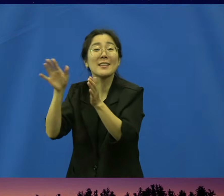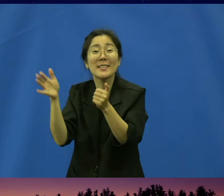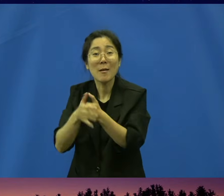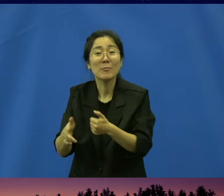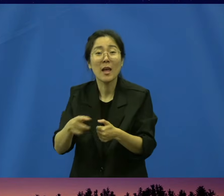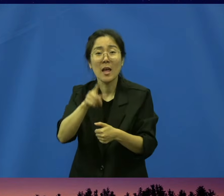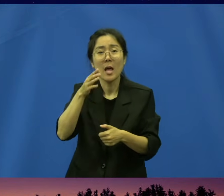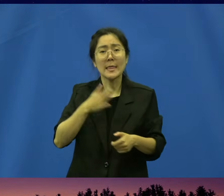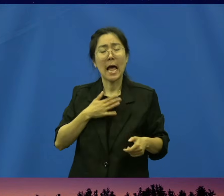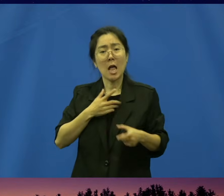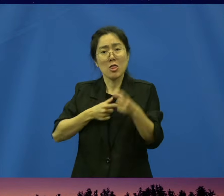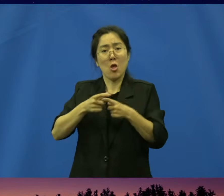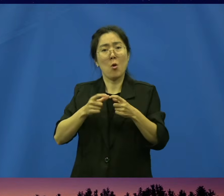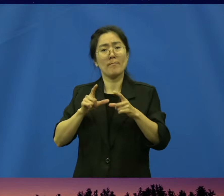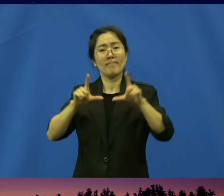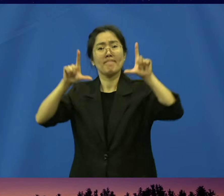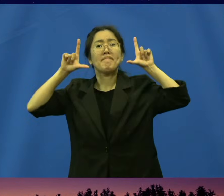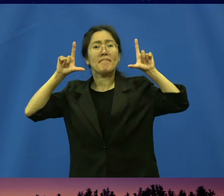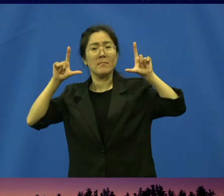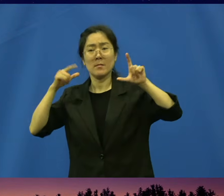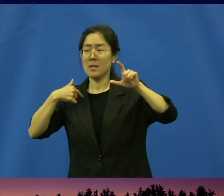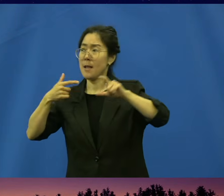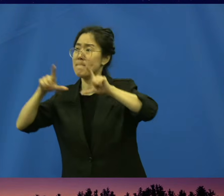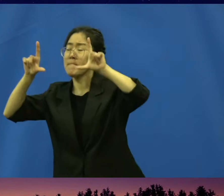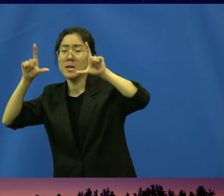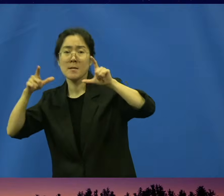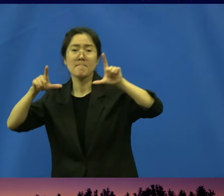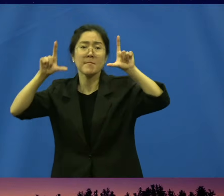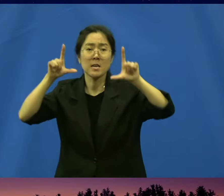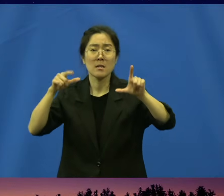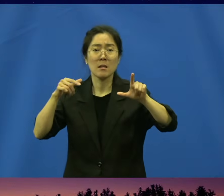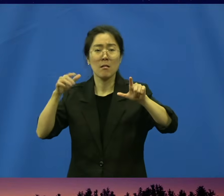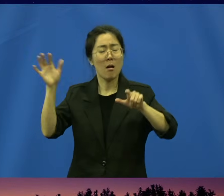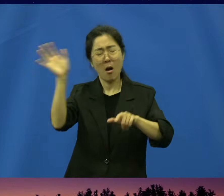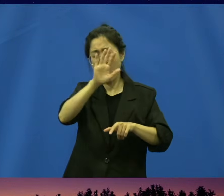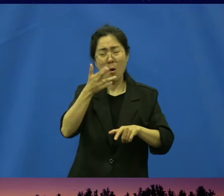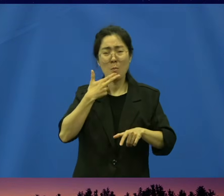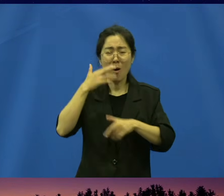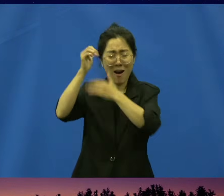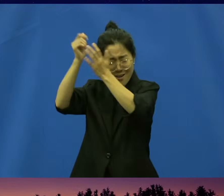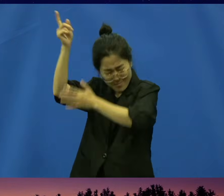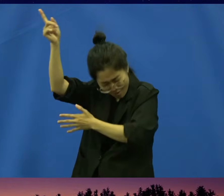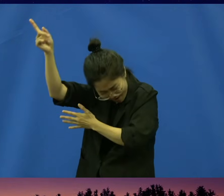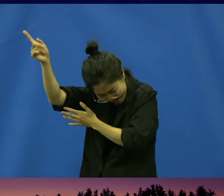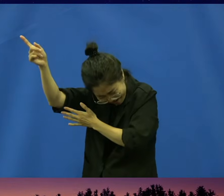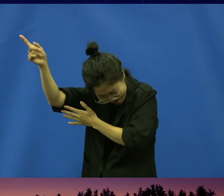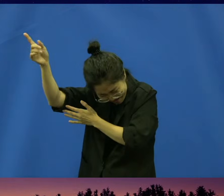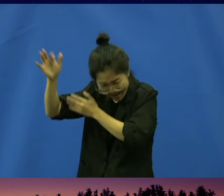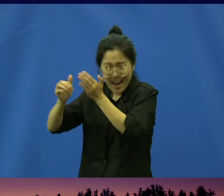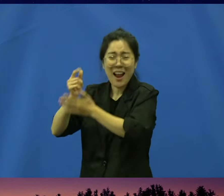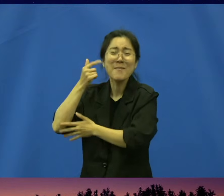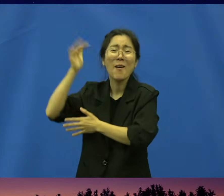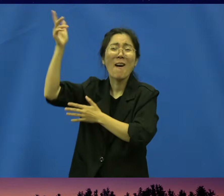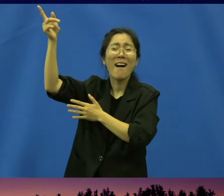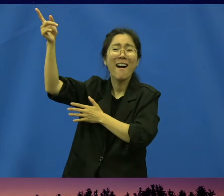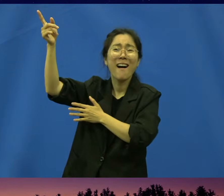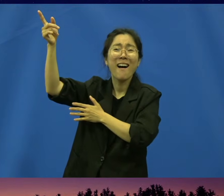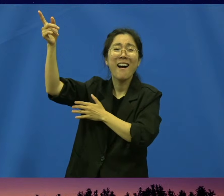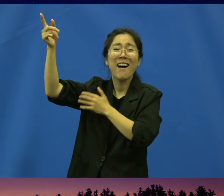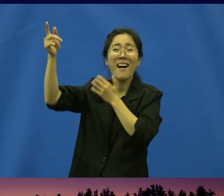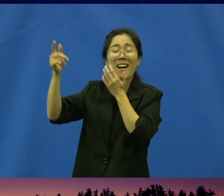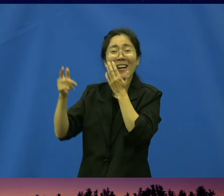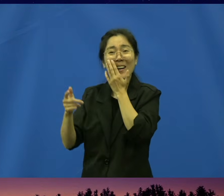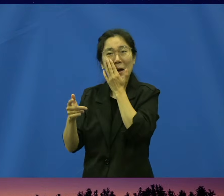봤고, 그렇게 했기 때문에 서로 끊어지지 않고, 예를 들어서 내가 열심히 찍은 영상은 다큐에 별로